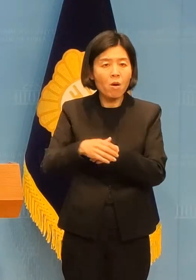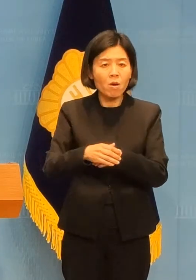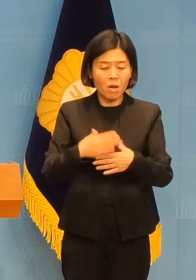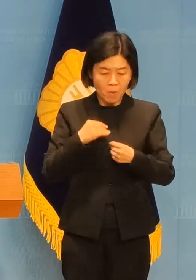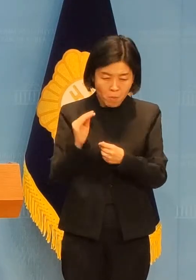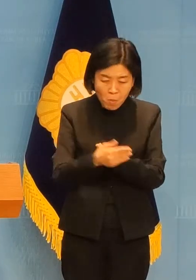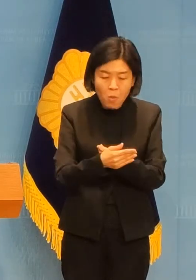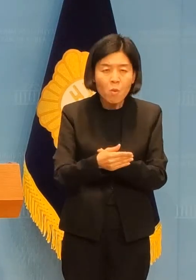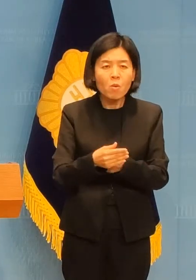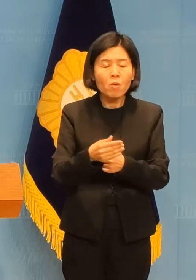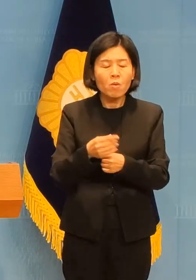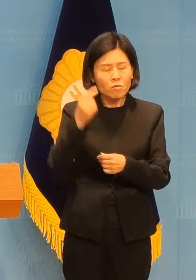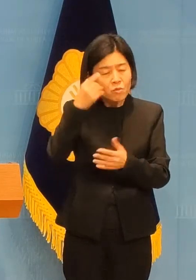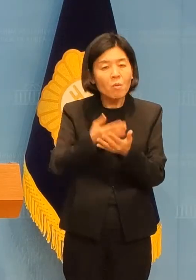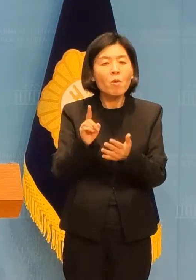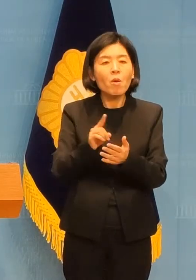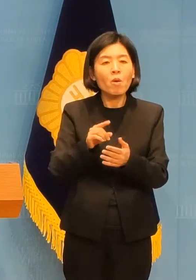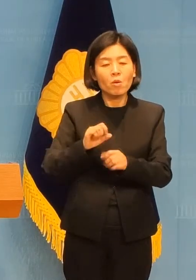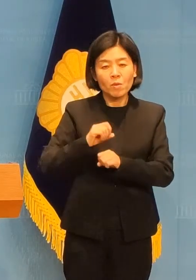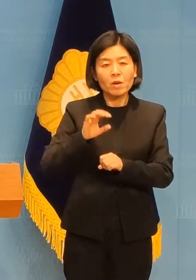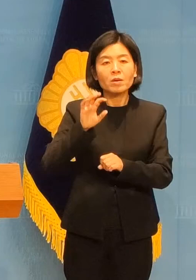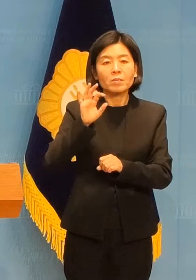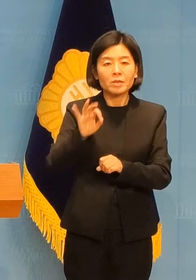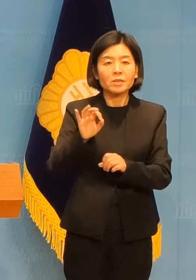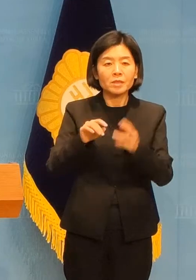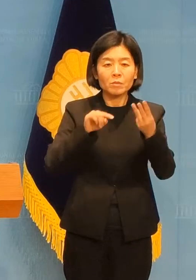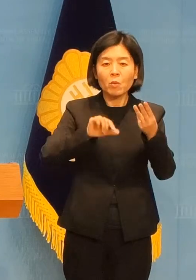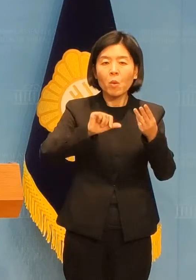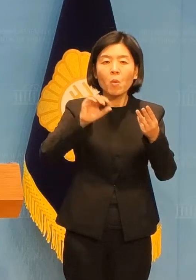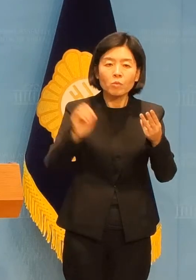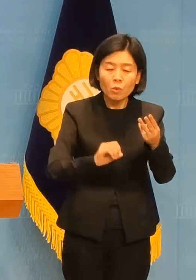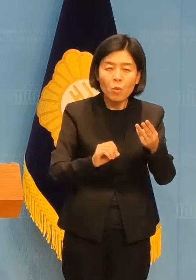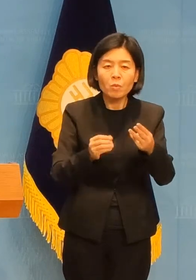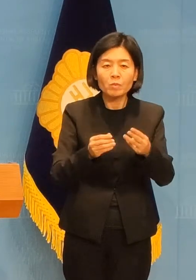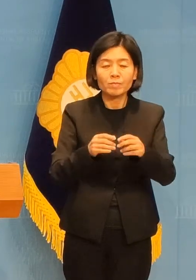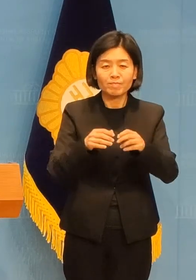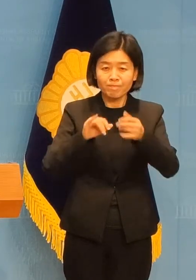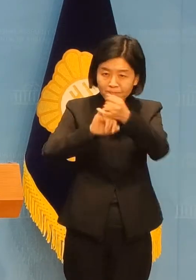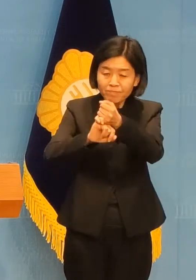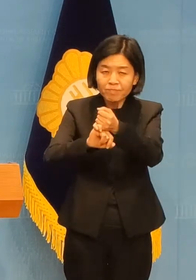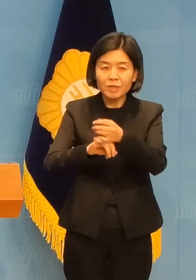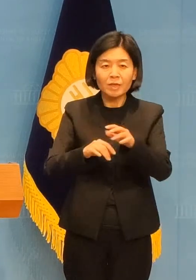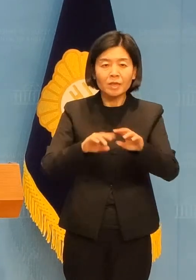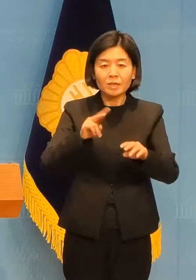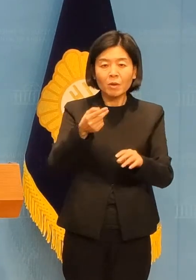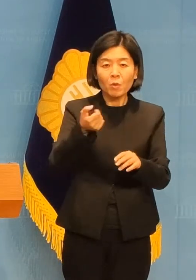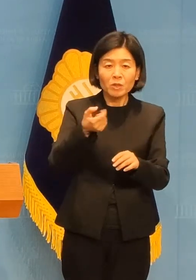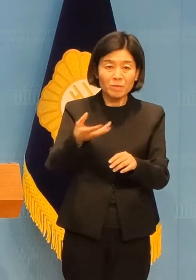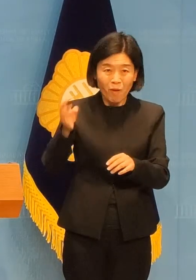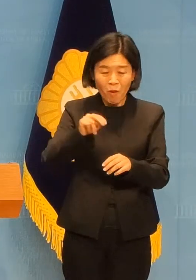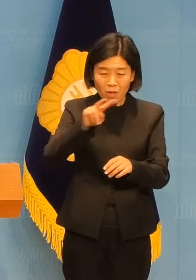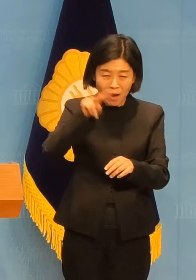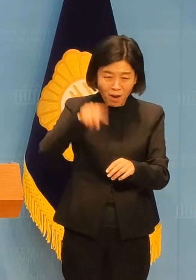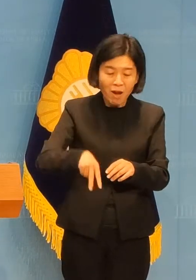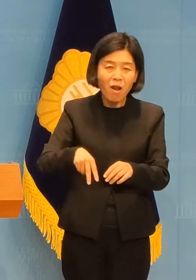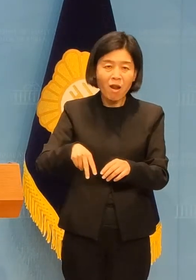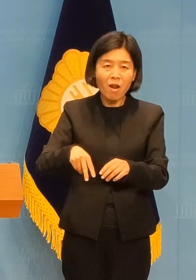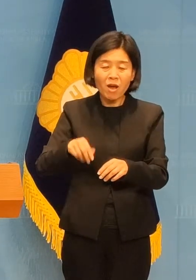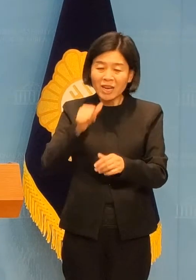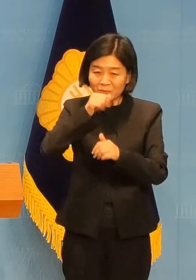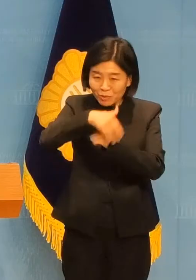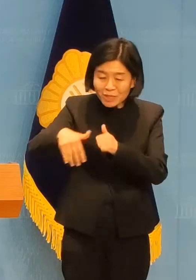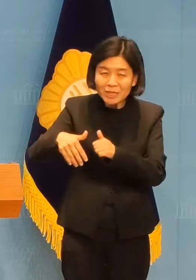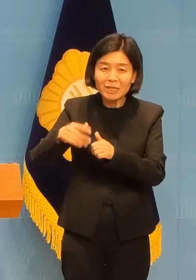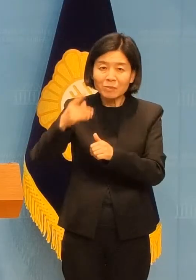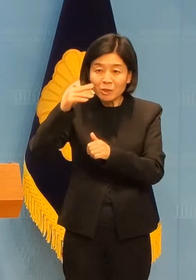국방비 3.5%를 약속해 약 32조 원의 혈세 지출, 250억 달러의 미국산 무기 구매뿐만 아니라 어디